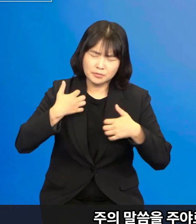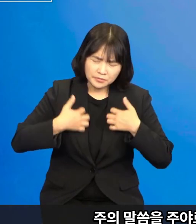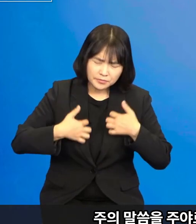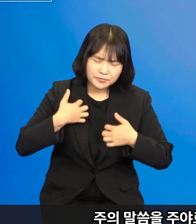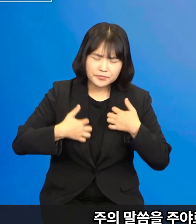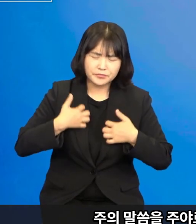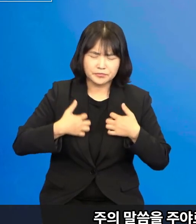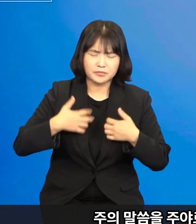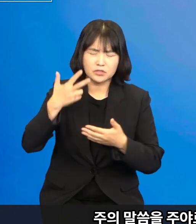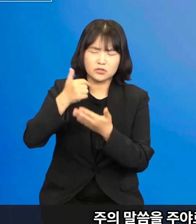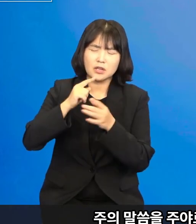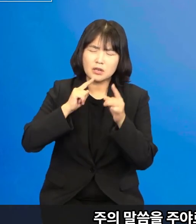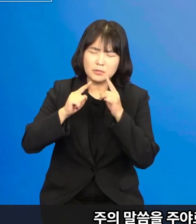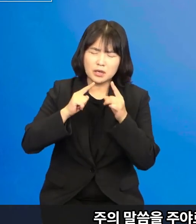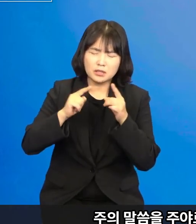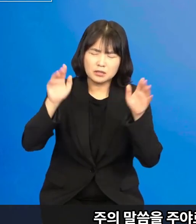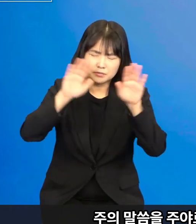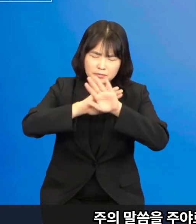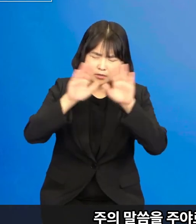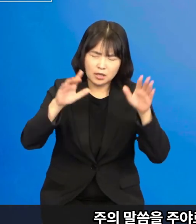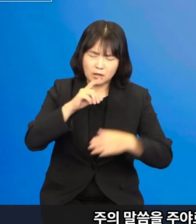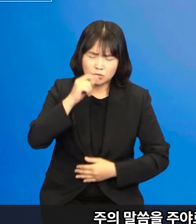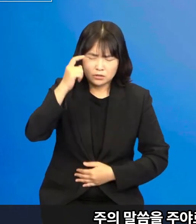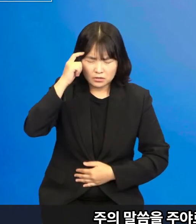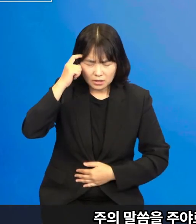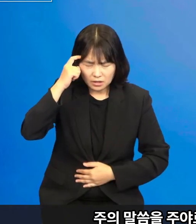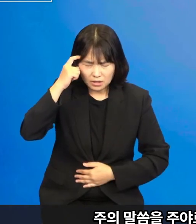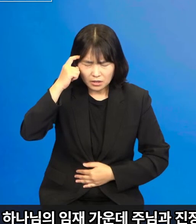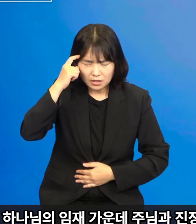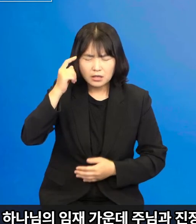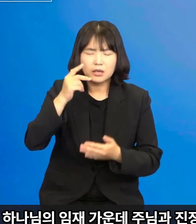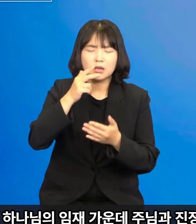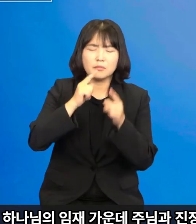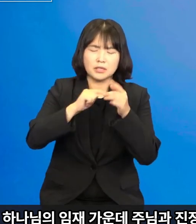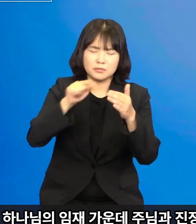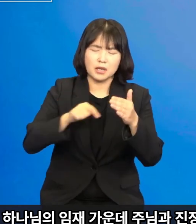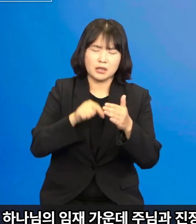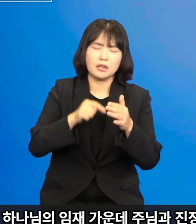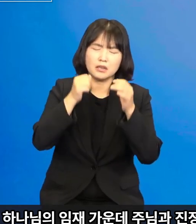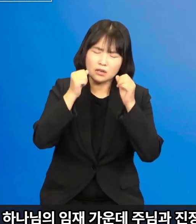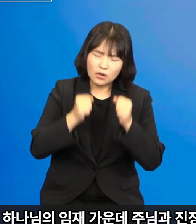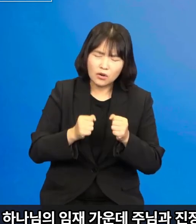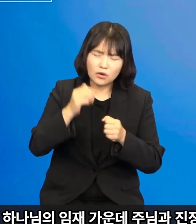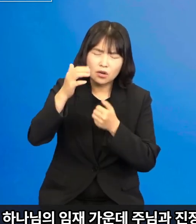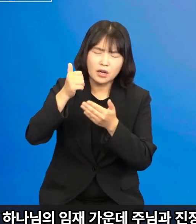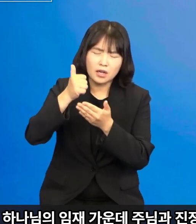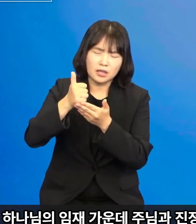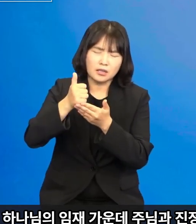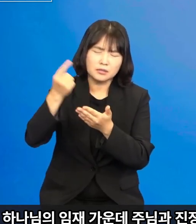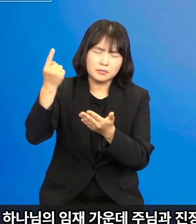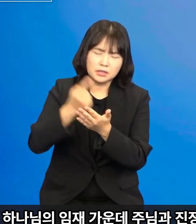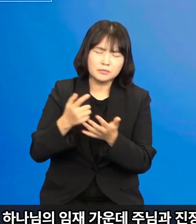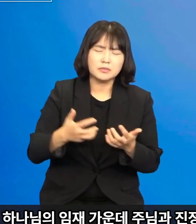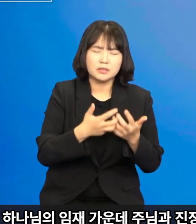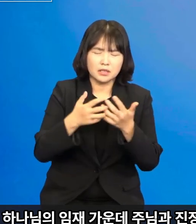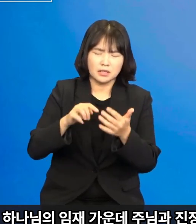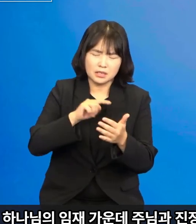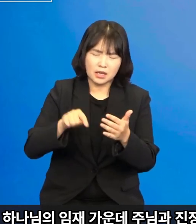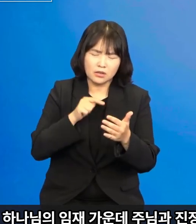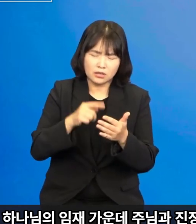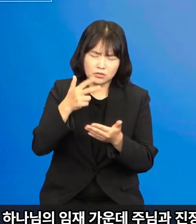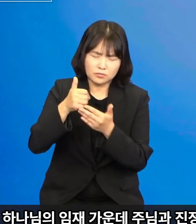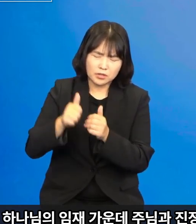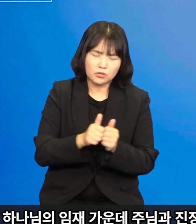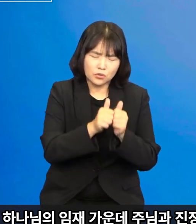즐거워하며 주의 말씀을 주여로 묵상하여 그 안에 거하여 하나님의 임재 가운데 주님과 진정 동행하는 삶을